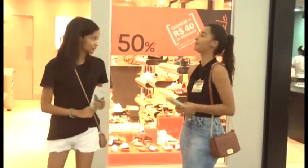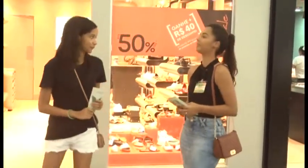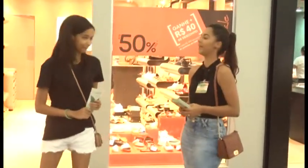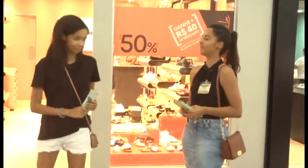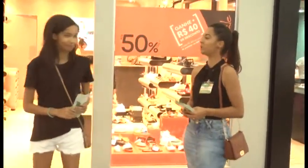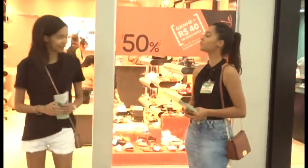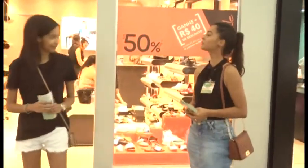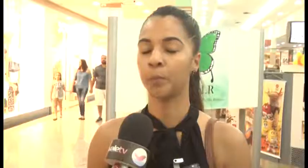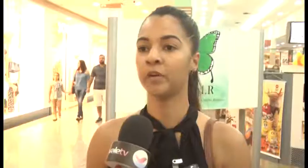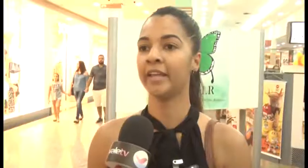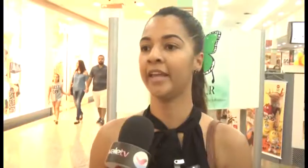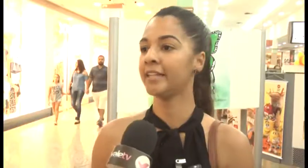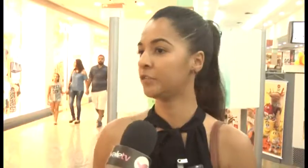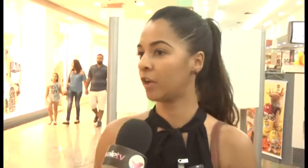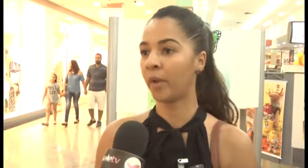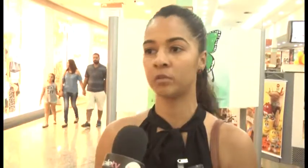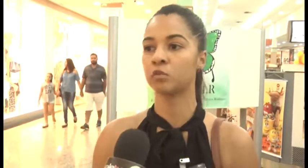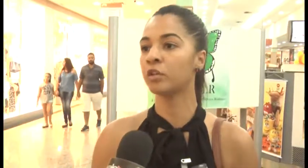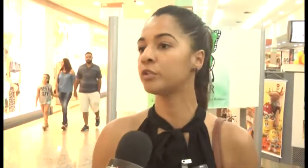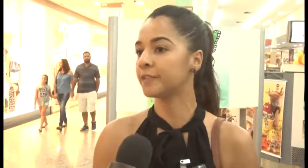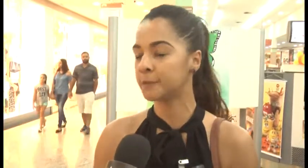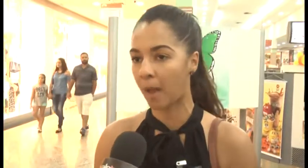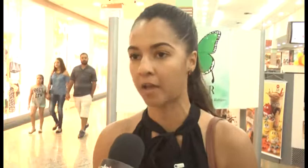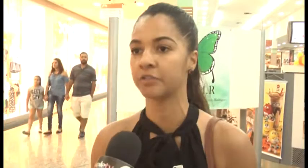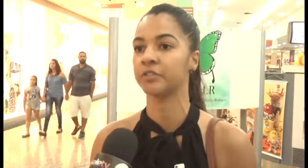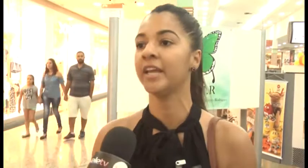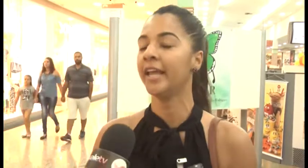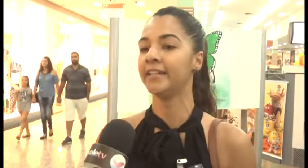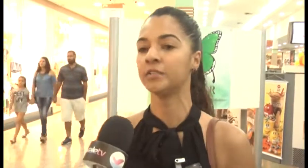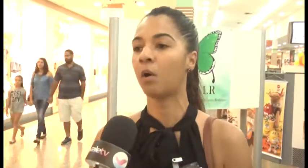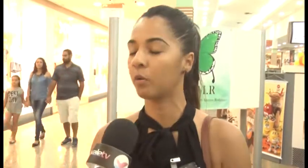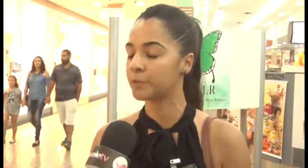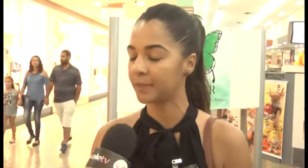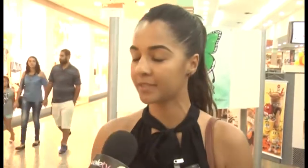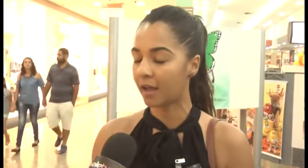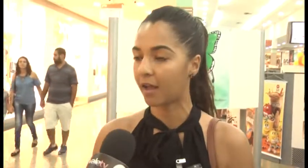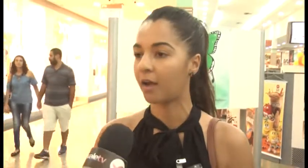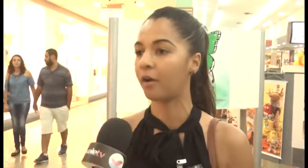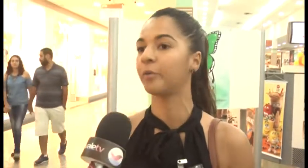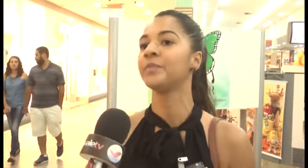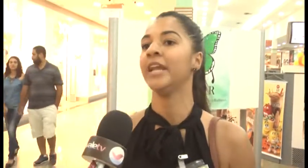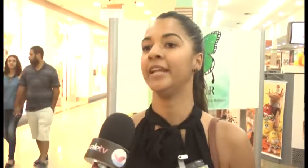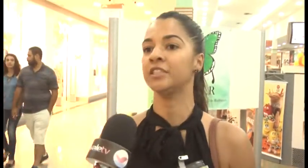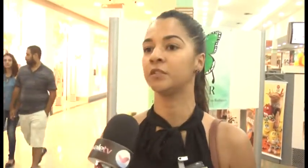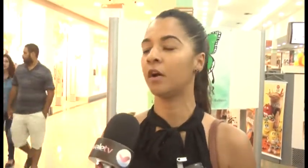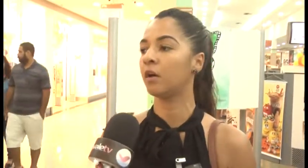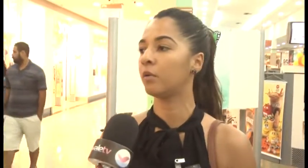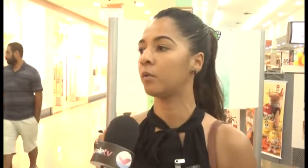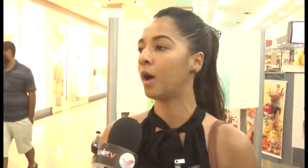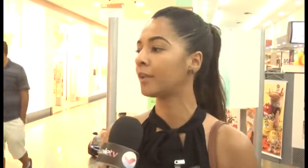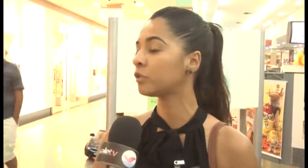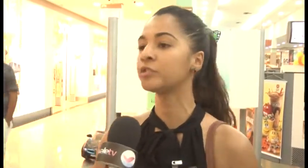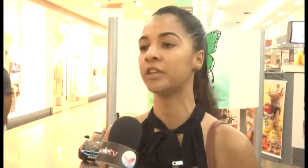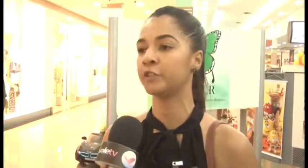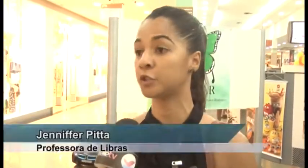direitos. Porque eles frequentam todos os espaços, eles vão ao hospital, eles vão a todos os serviços